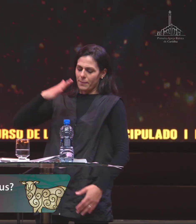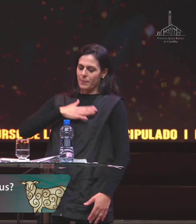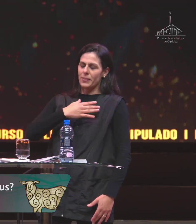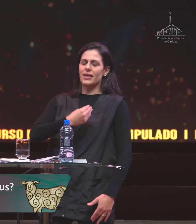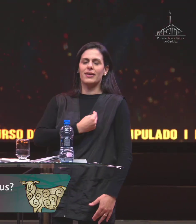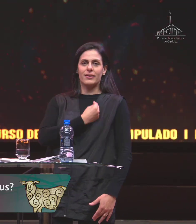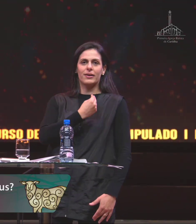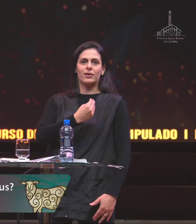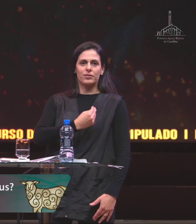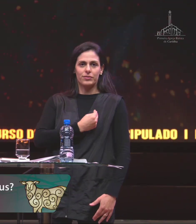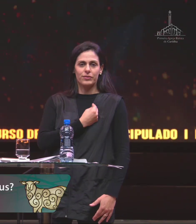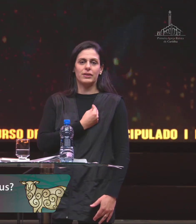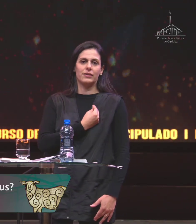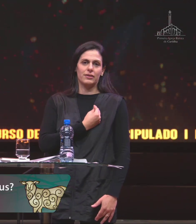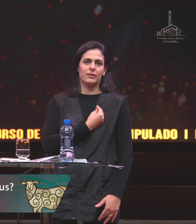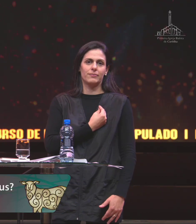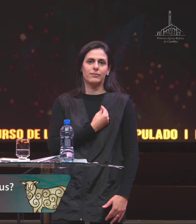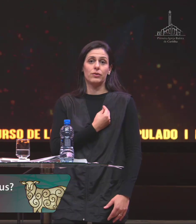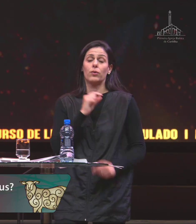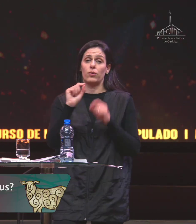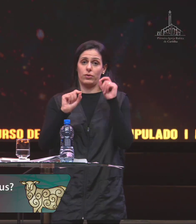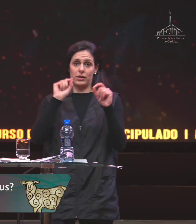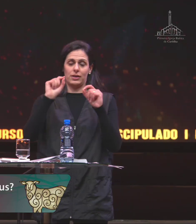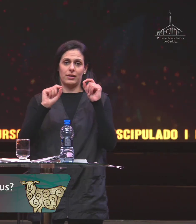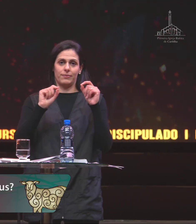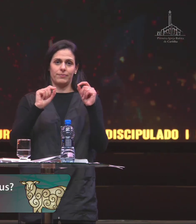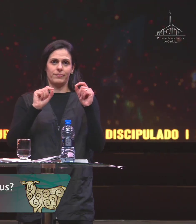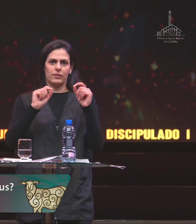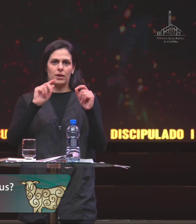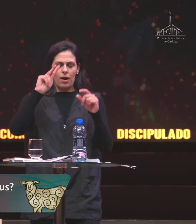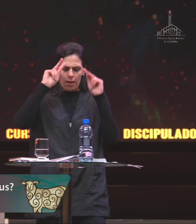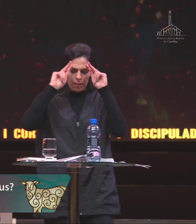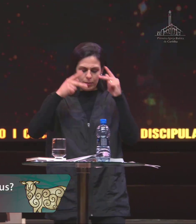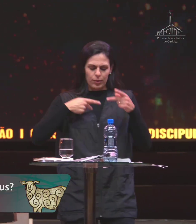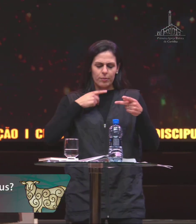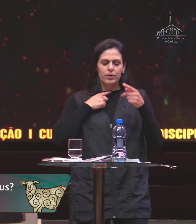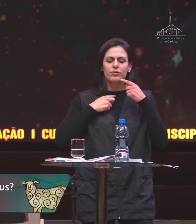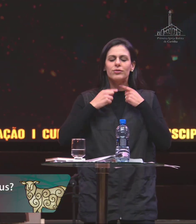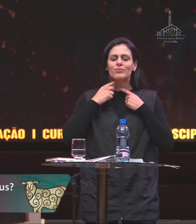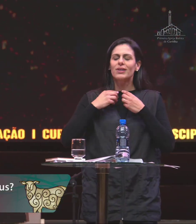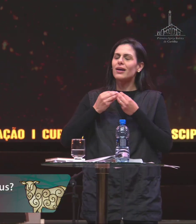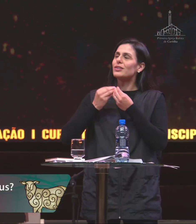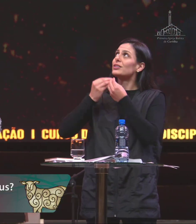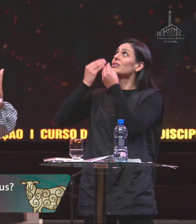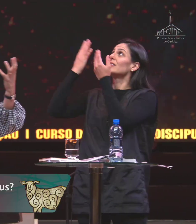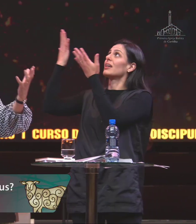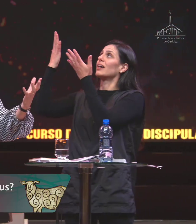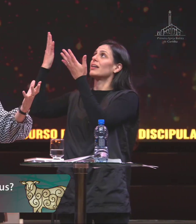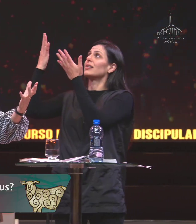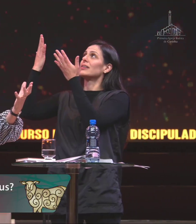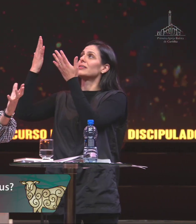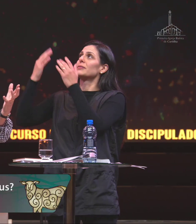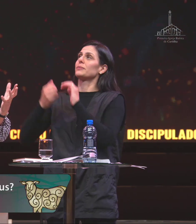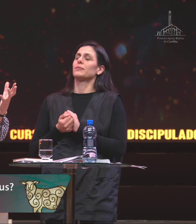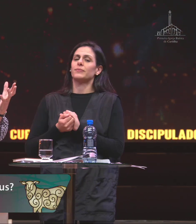Você tem entendido de Deus que Ele quer trabalhar em uma determinada área da sua vida? Lembra do coração